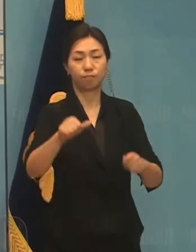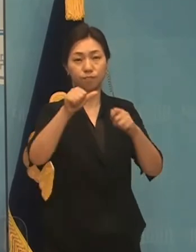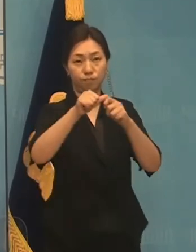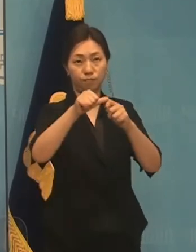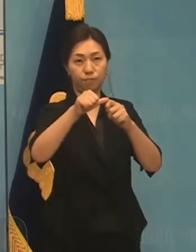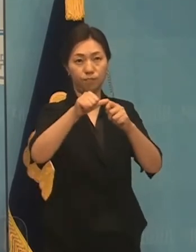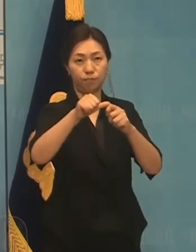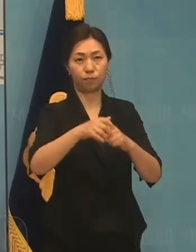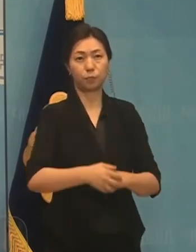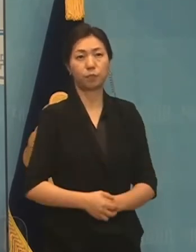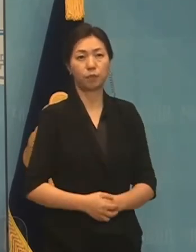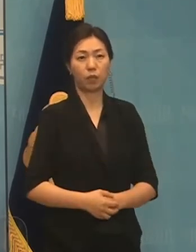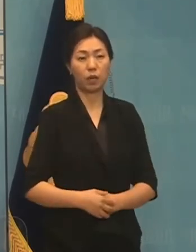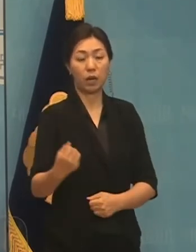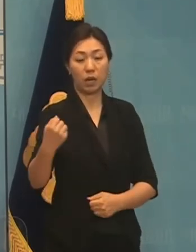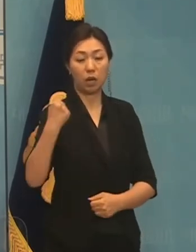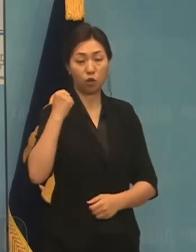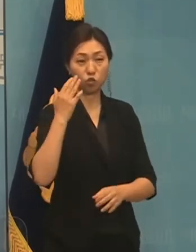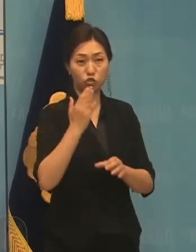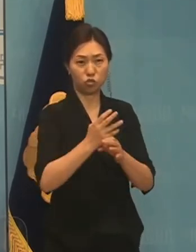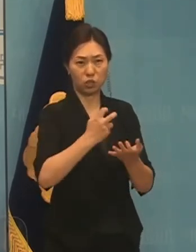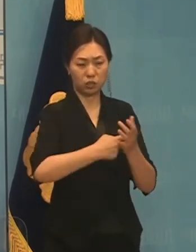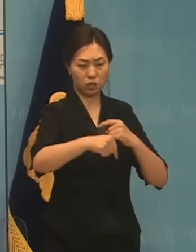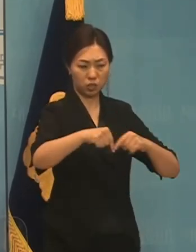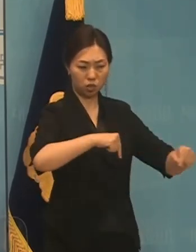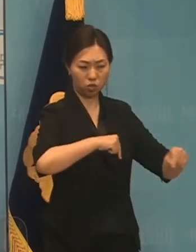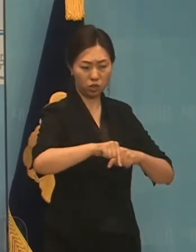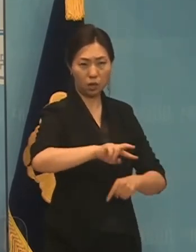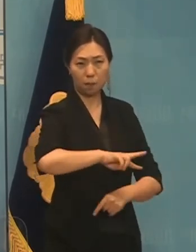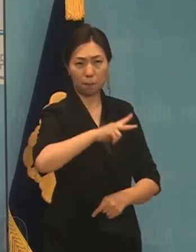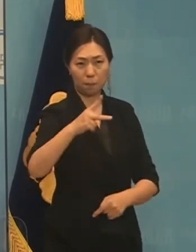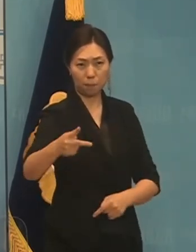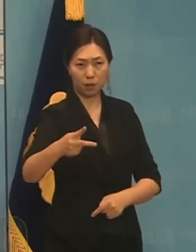다섯째, 에너지 정책을 개혁하겠습니다.